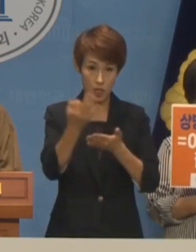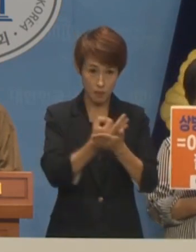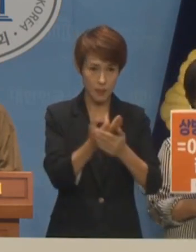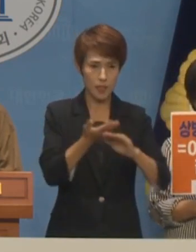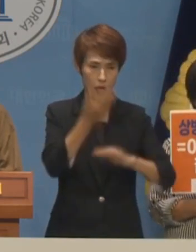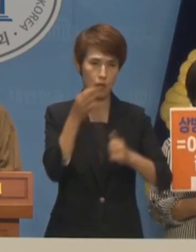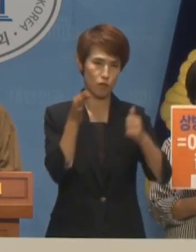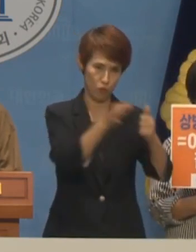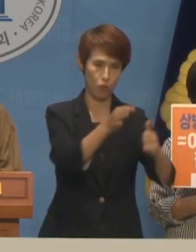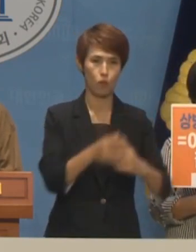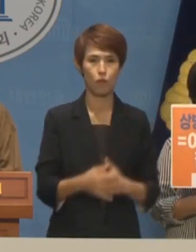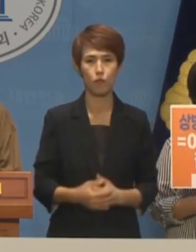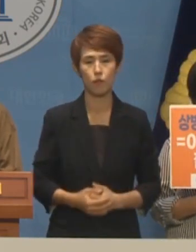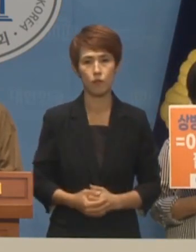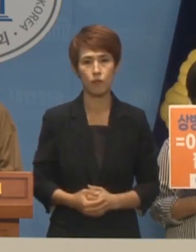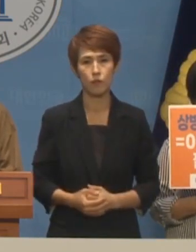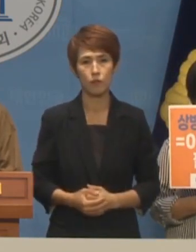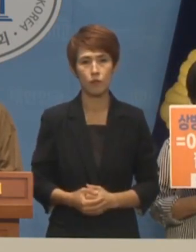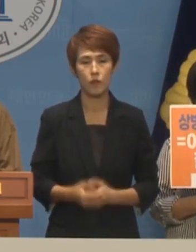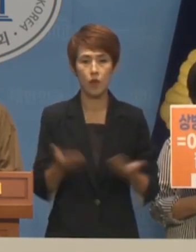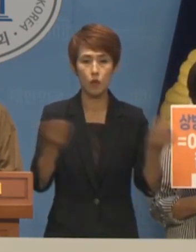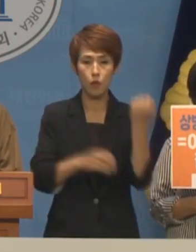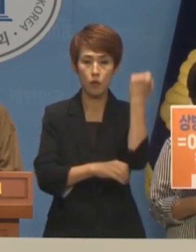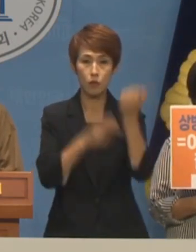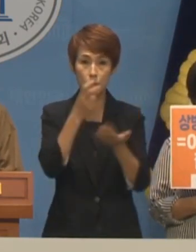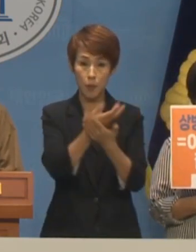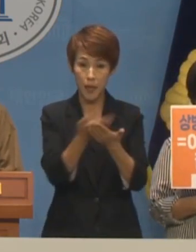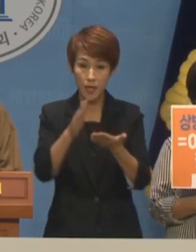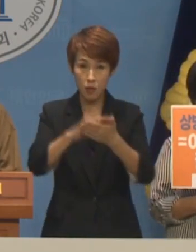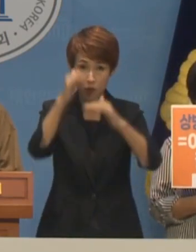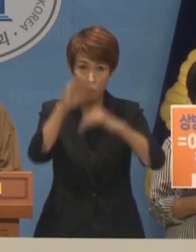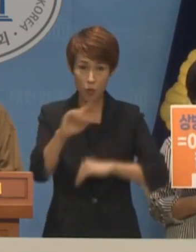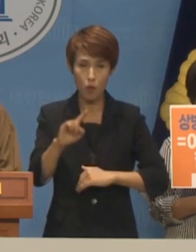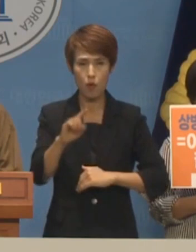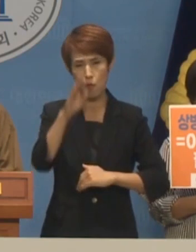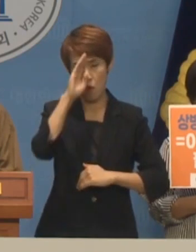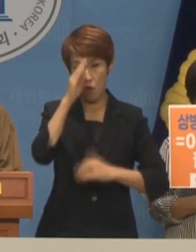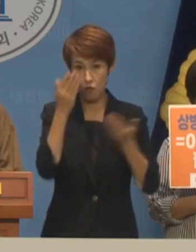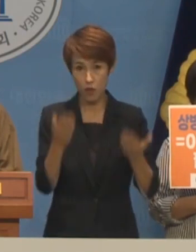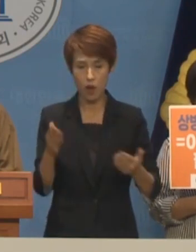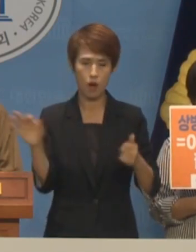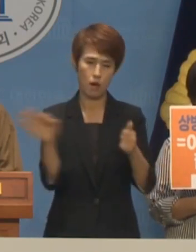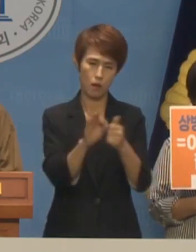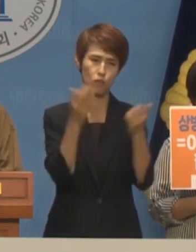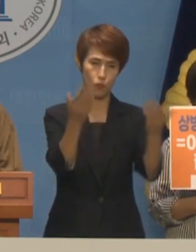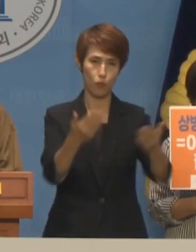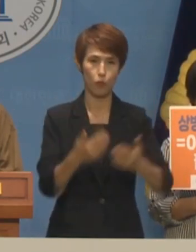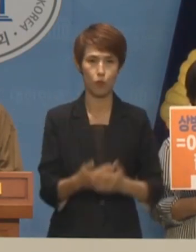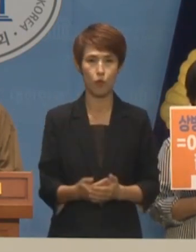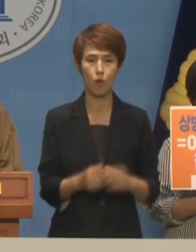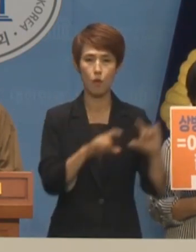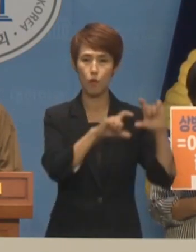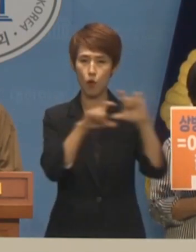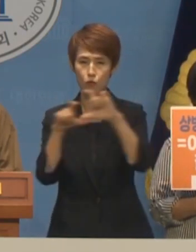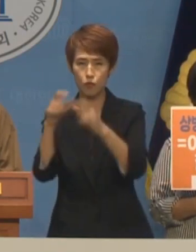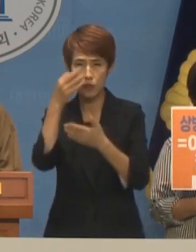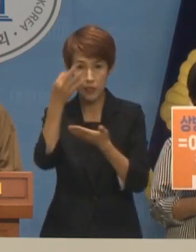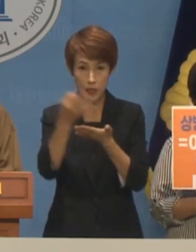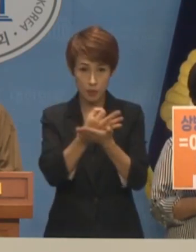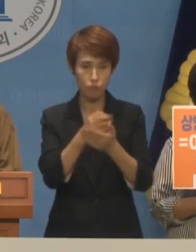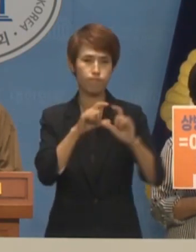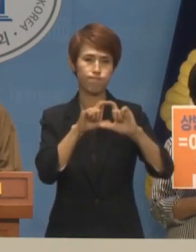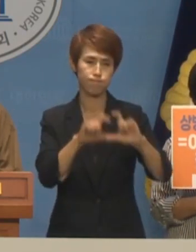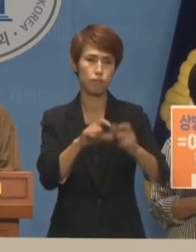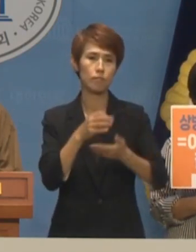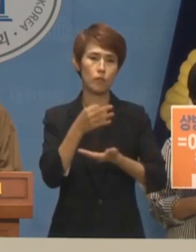했습니다. 다음 근로기준법 개정안은 질병휴가를 유급으로 보장하고 평균임금 해당 금액을